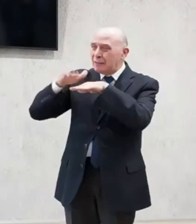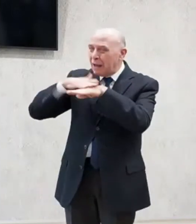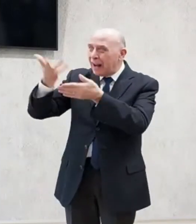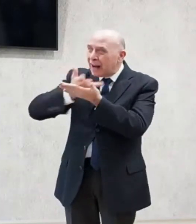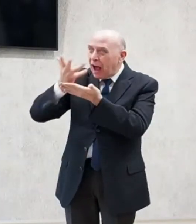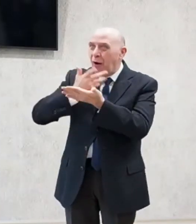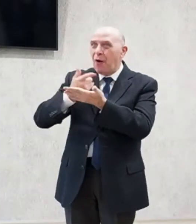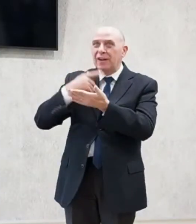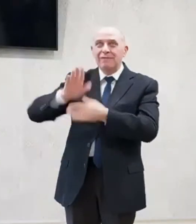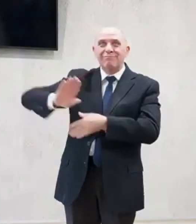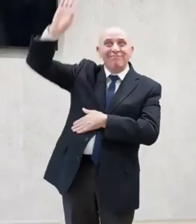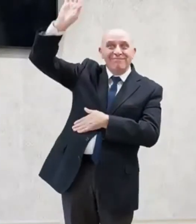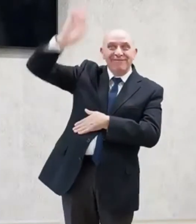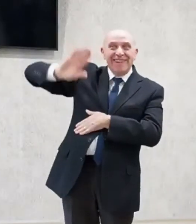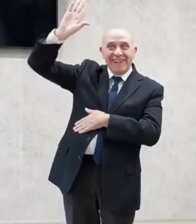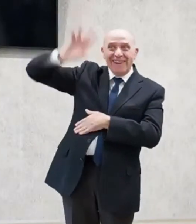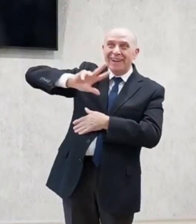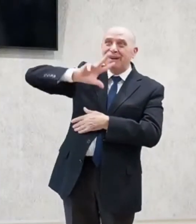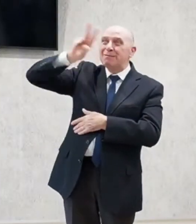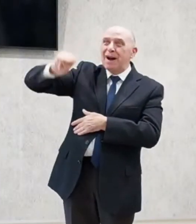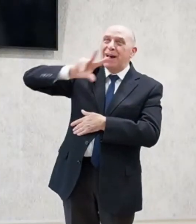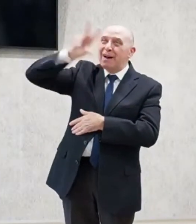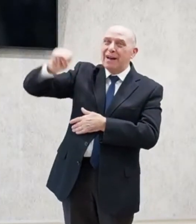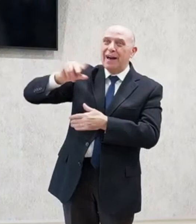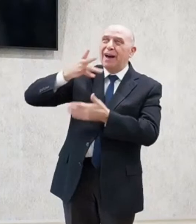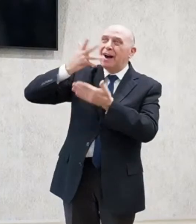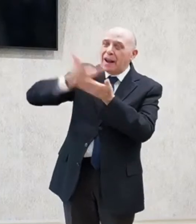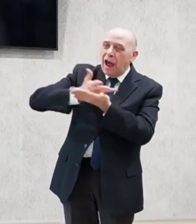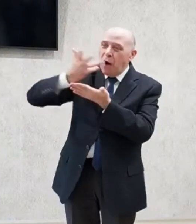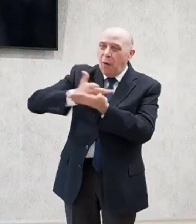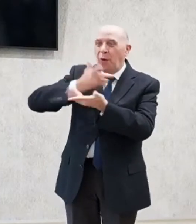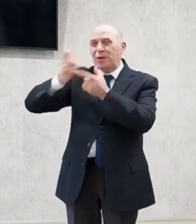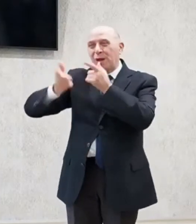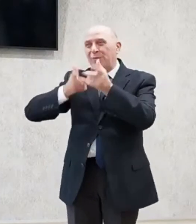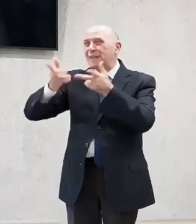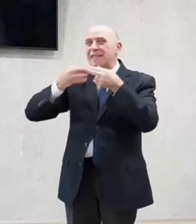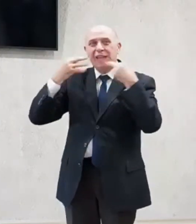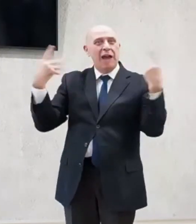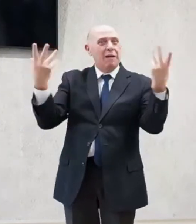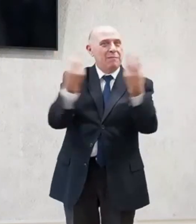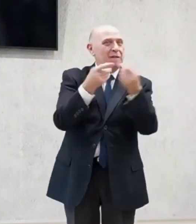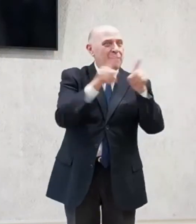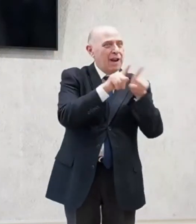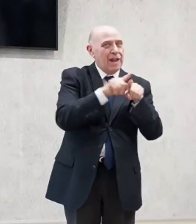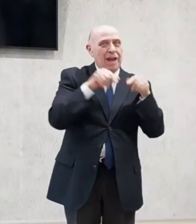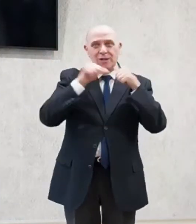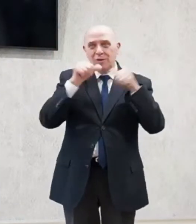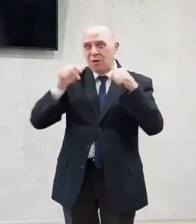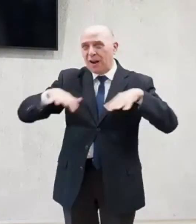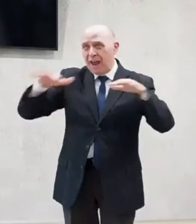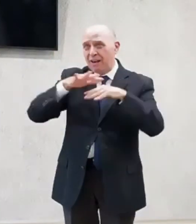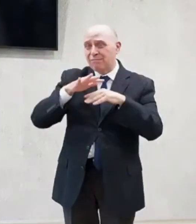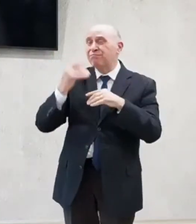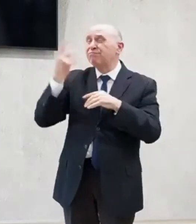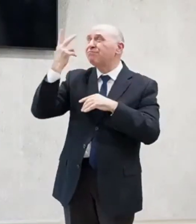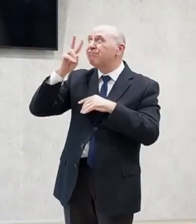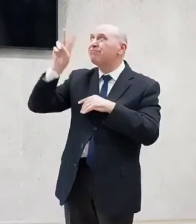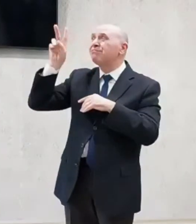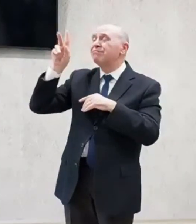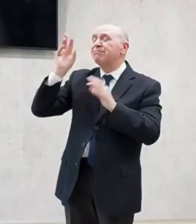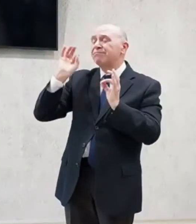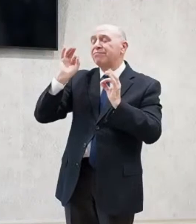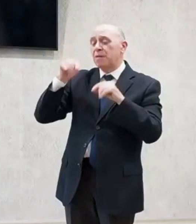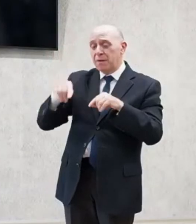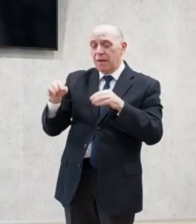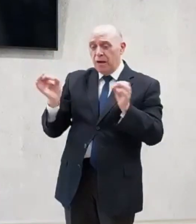sentita commentare raccontarsi e darsi completamente a tutti noi Giova Dio però è anche